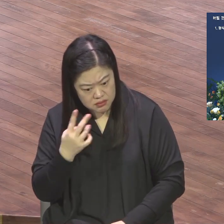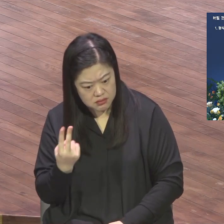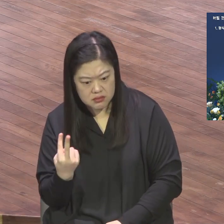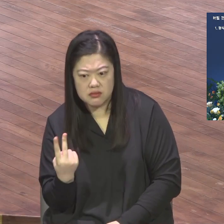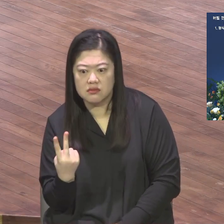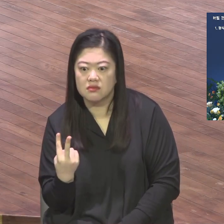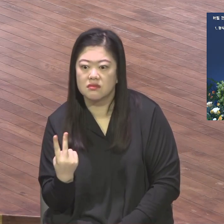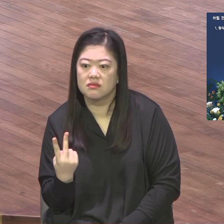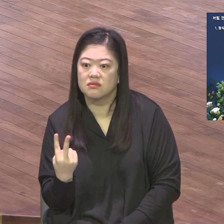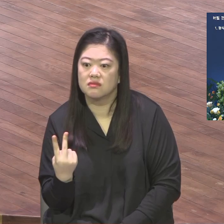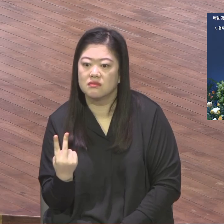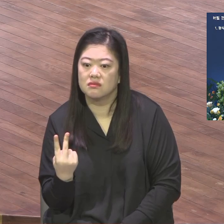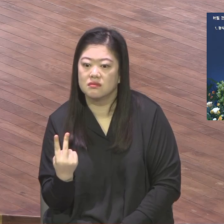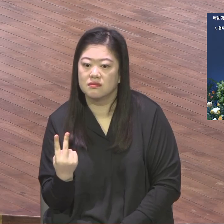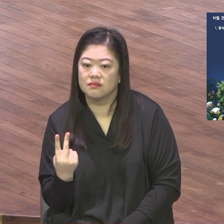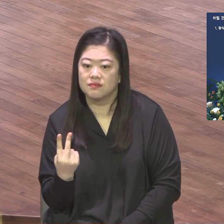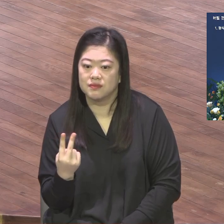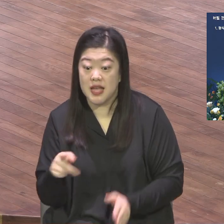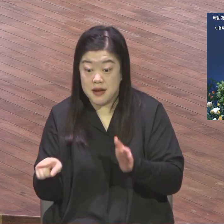그런데